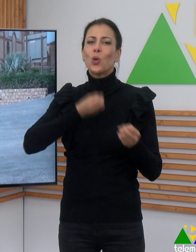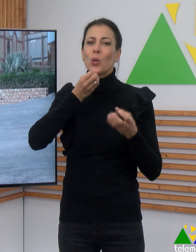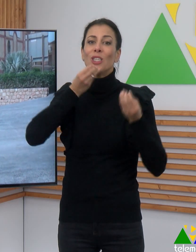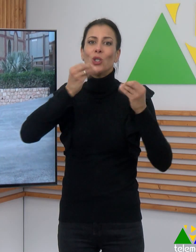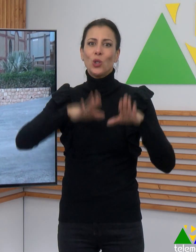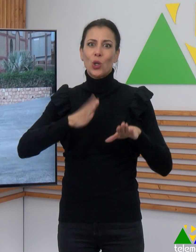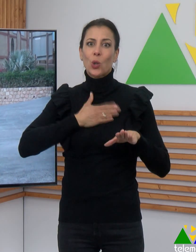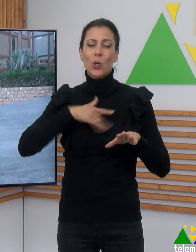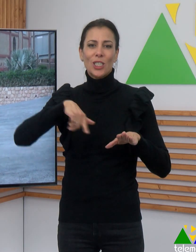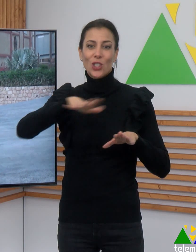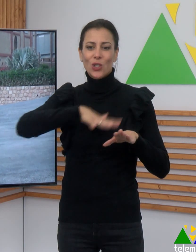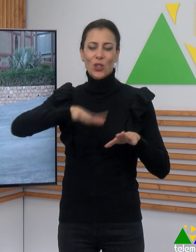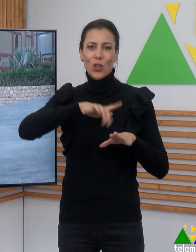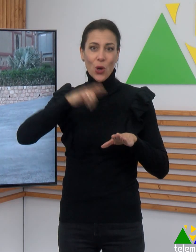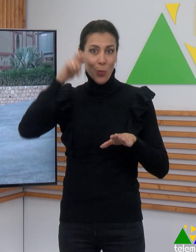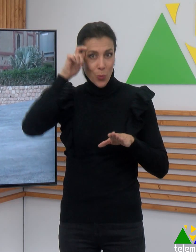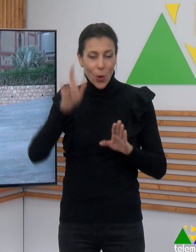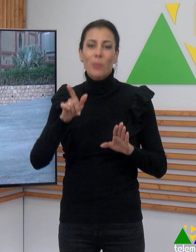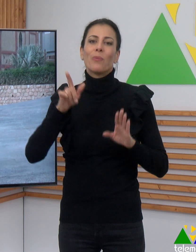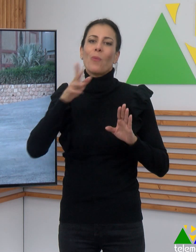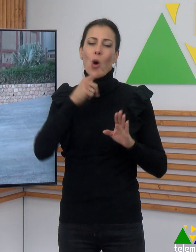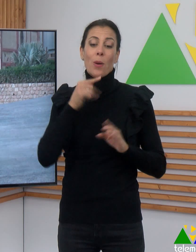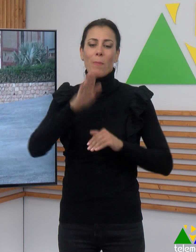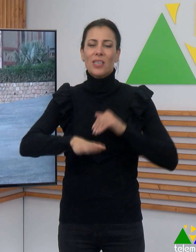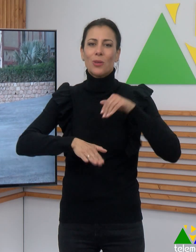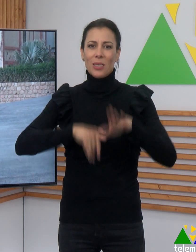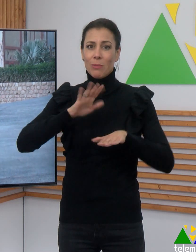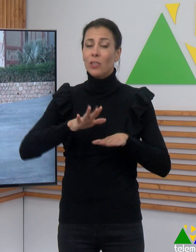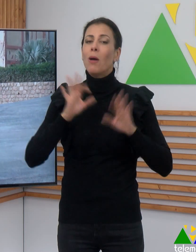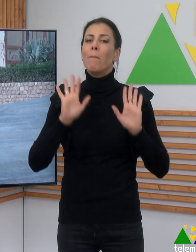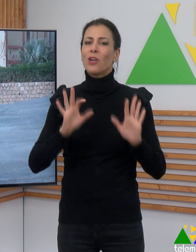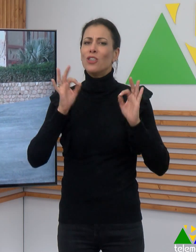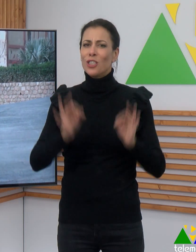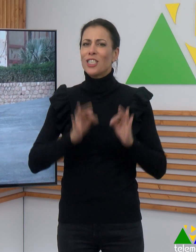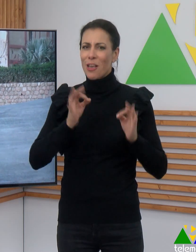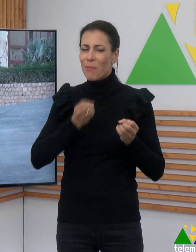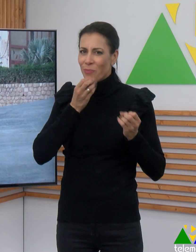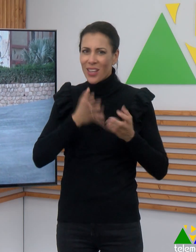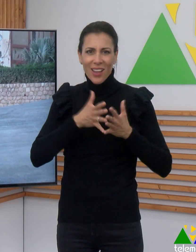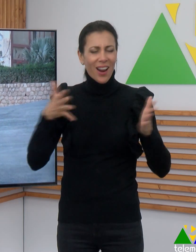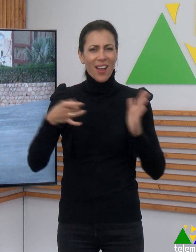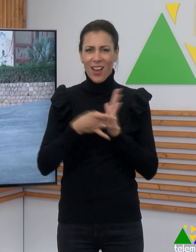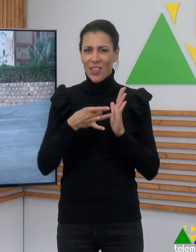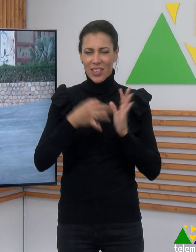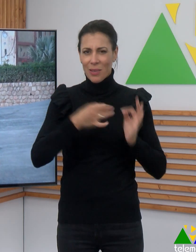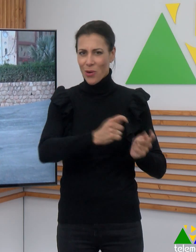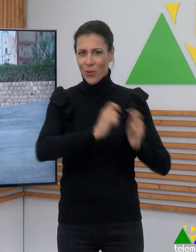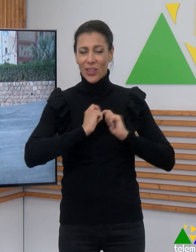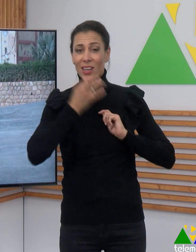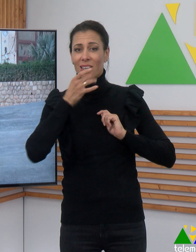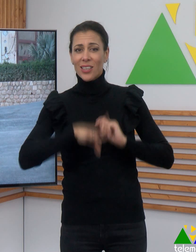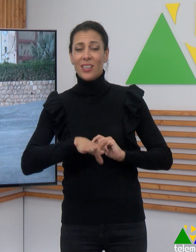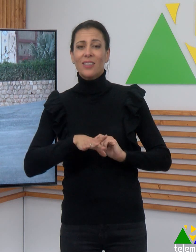de nuestro municipio paso a paso, como siempre con los comentarios de grandísima calidad que nos aporta